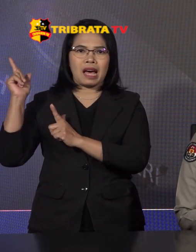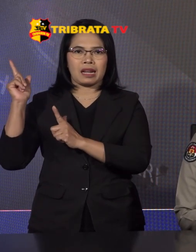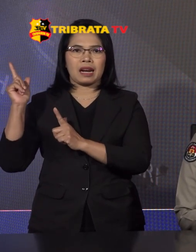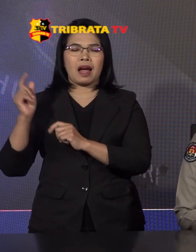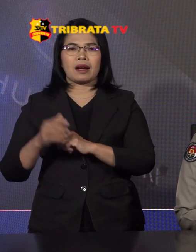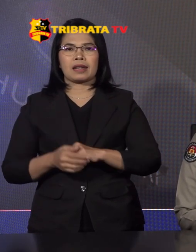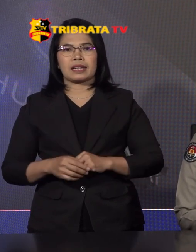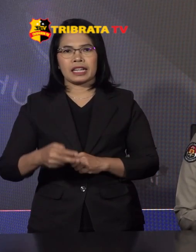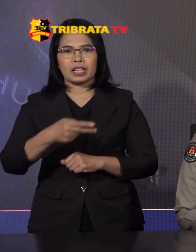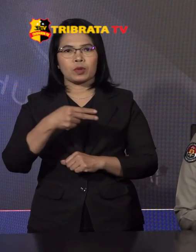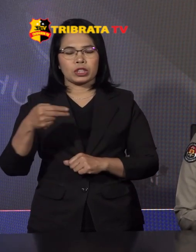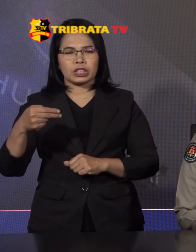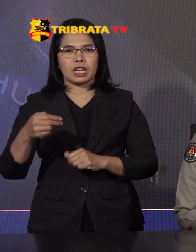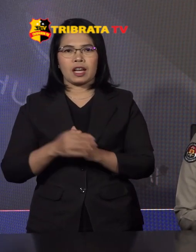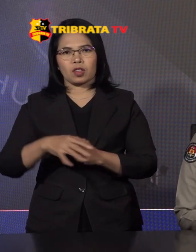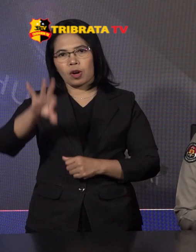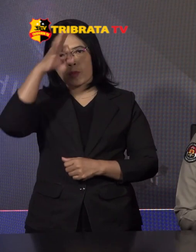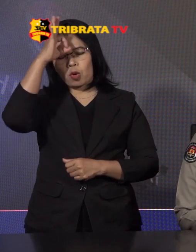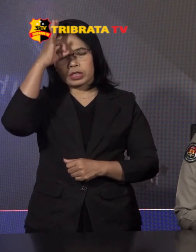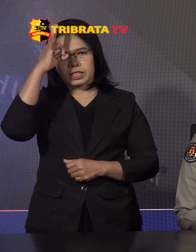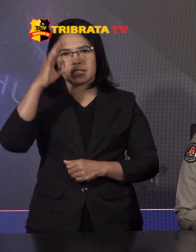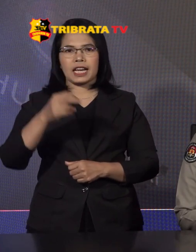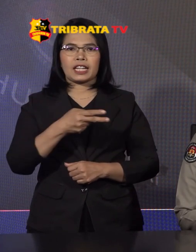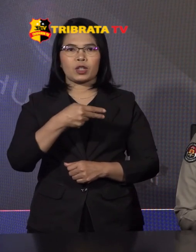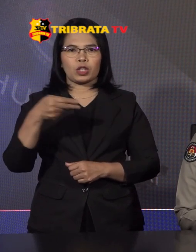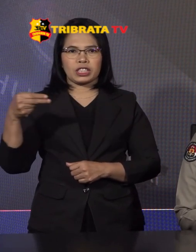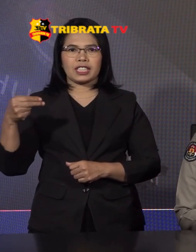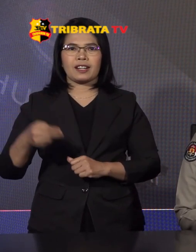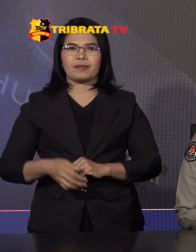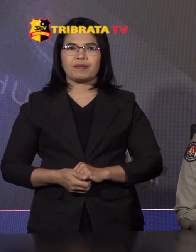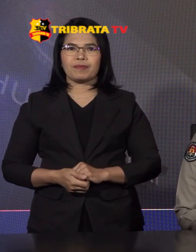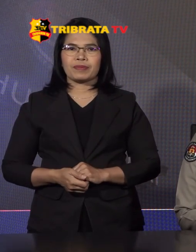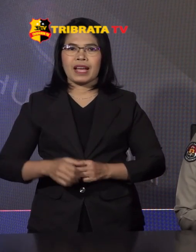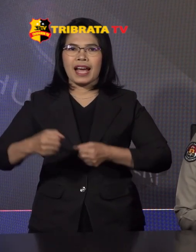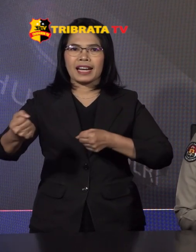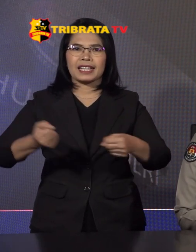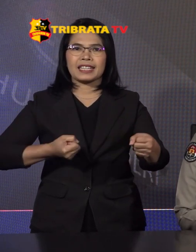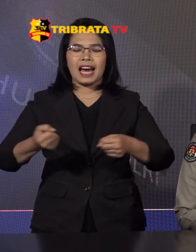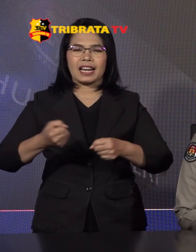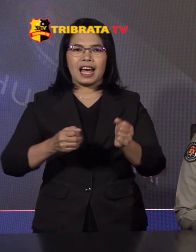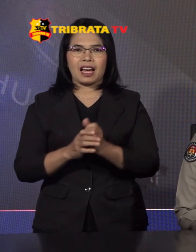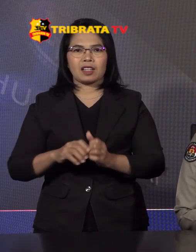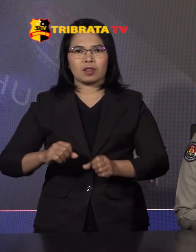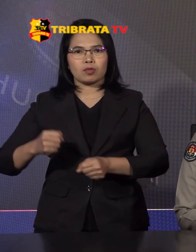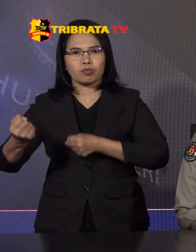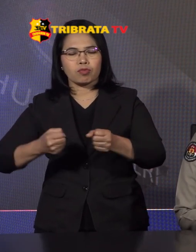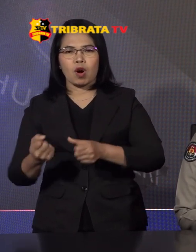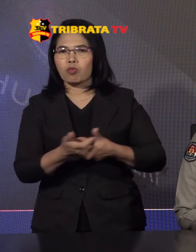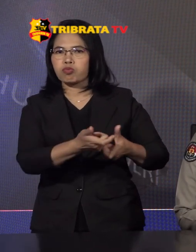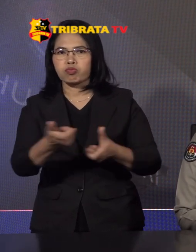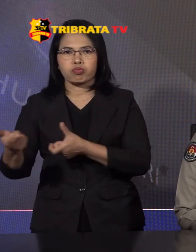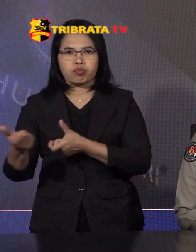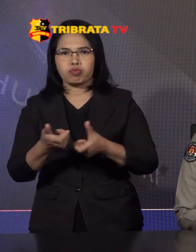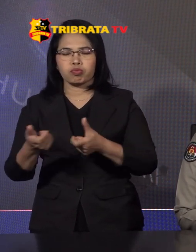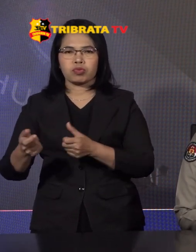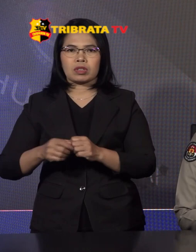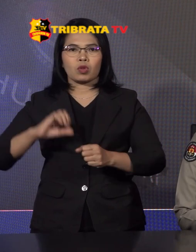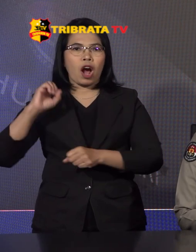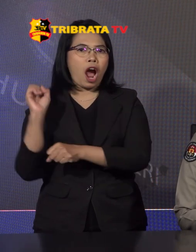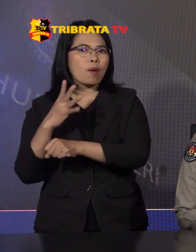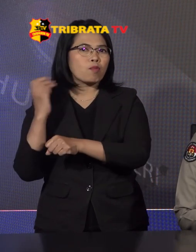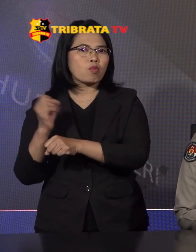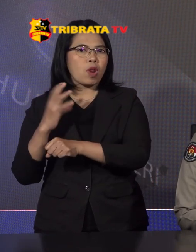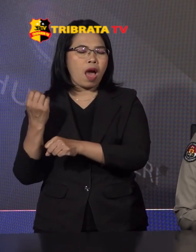atau Kepolisian Negara Republik Indonesia kendaraan pemadam kebakaran kendaraan ambulans